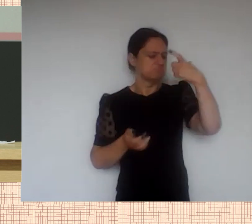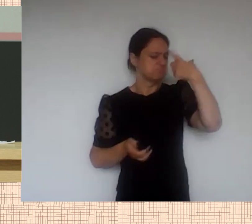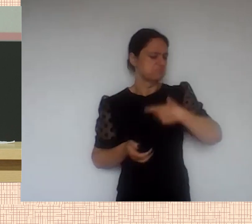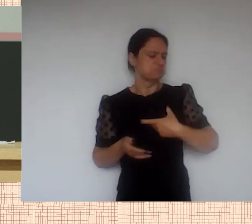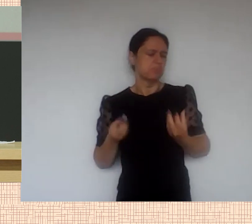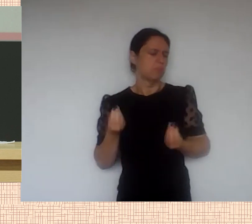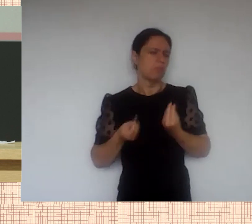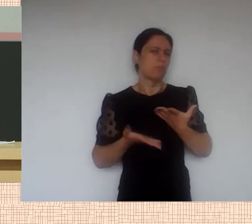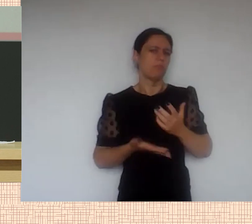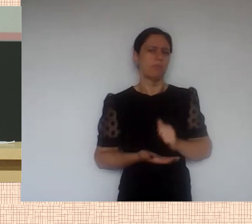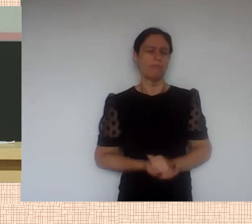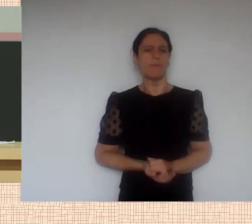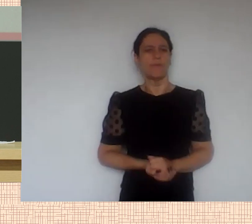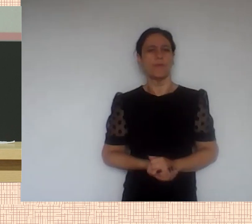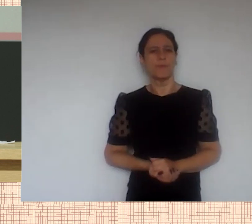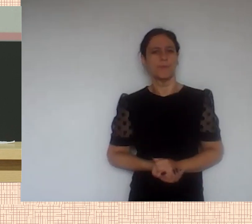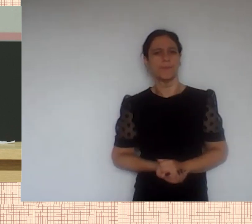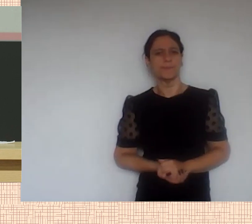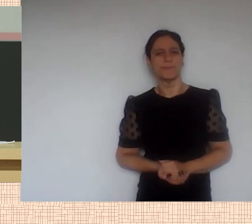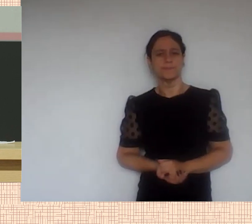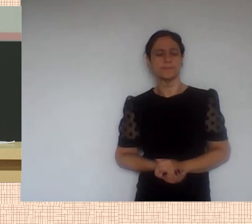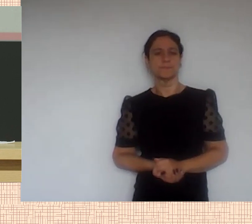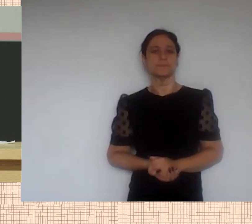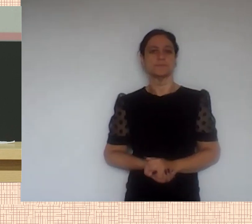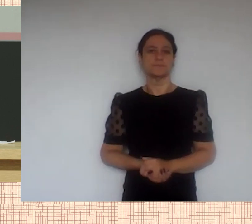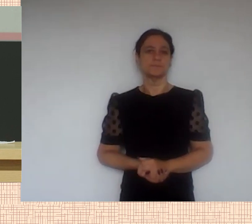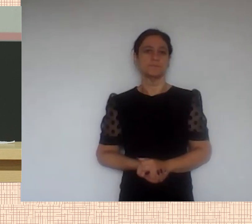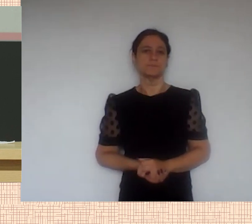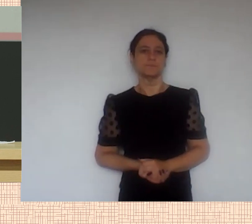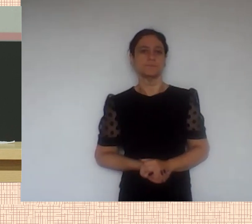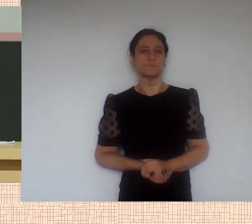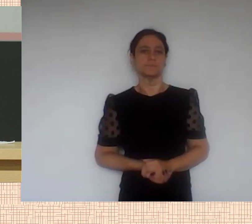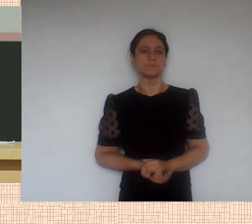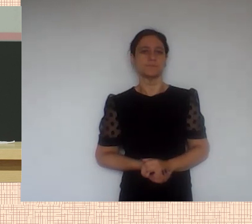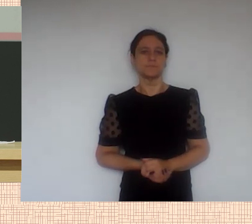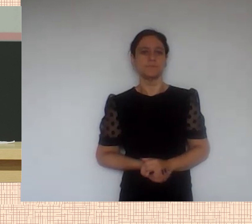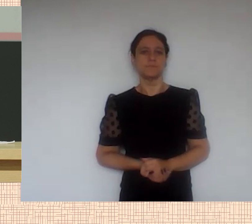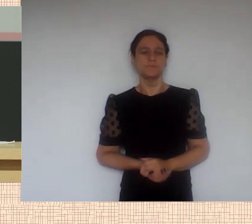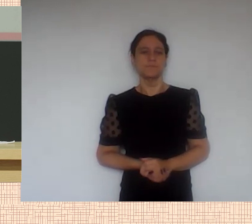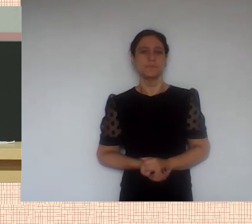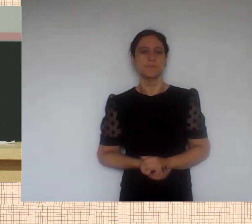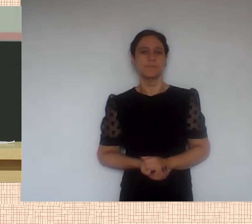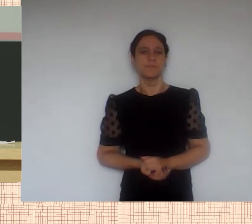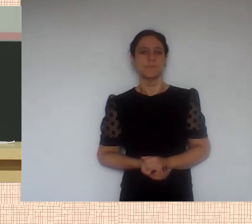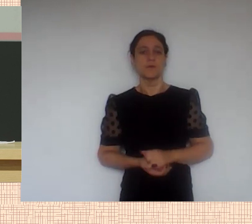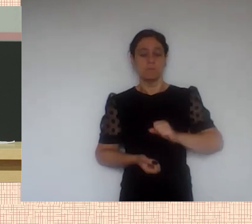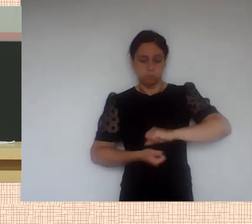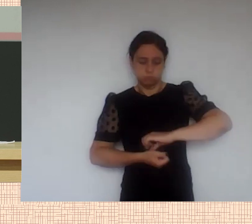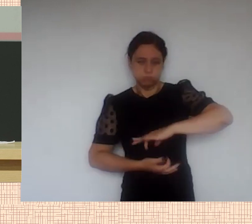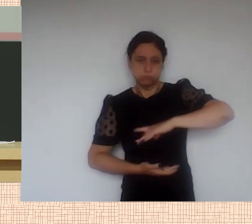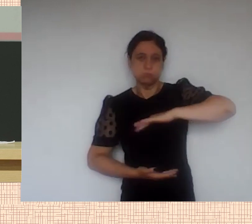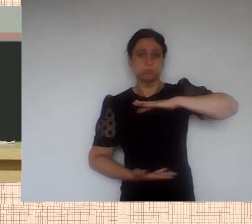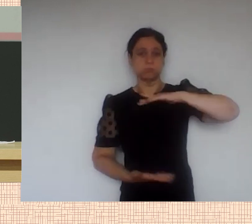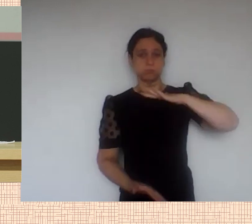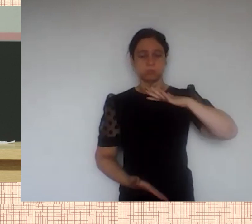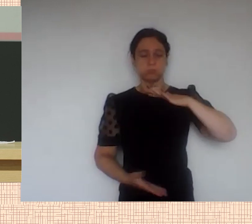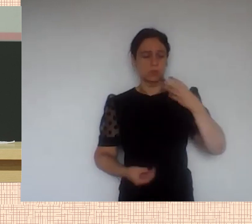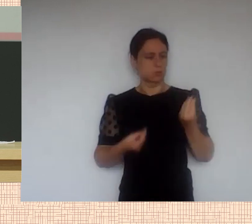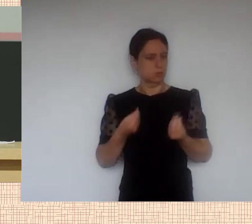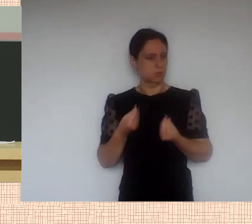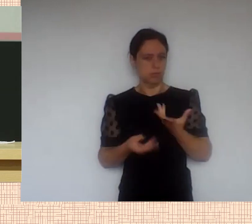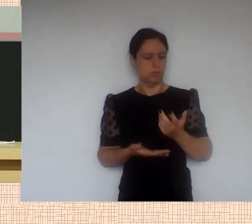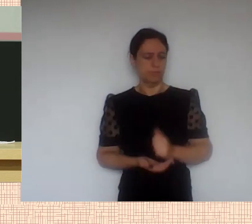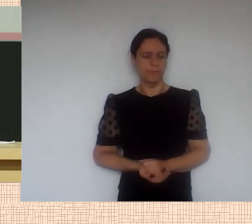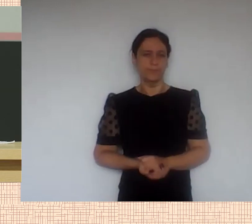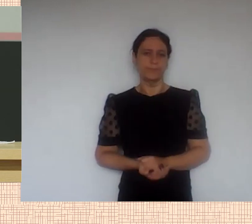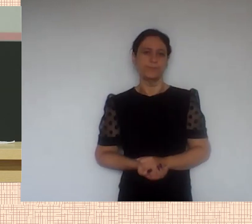Como consegue ir até você? Para saturar você com a realidade de Deus.